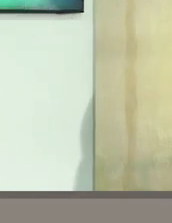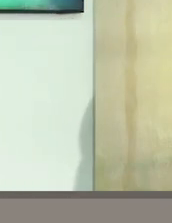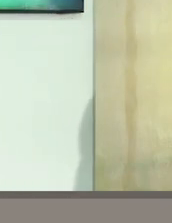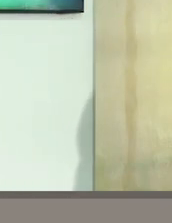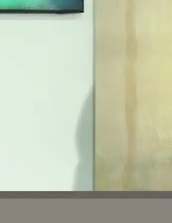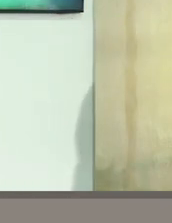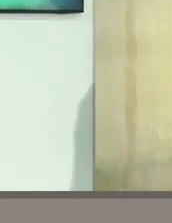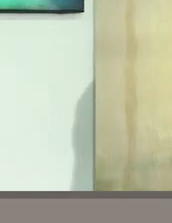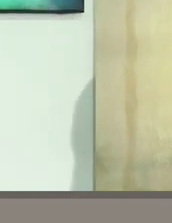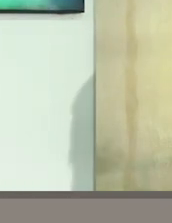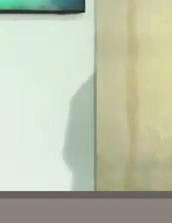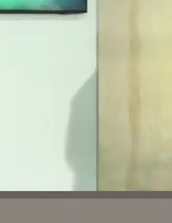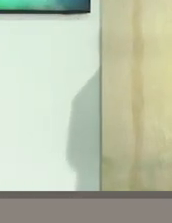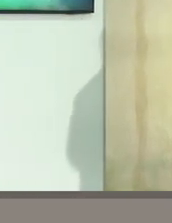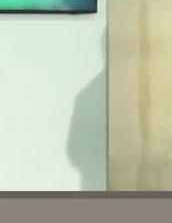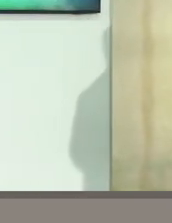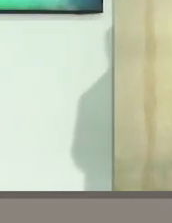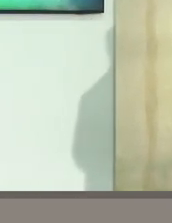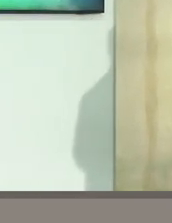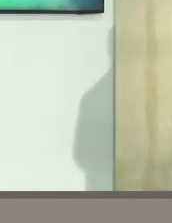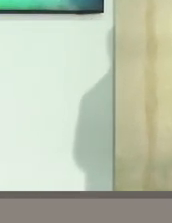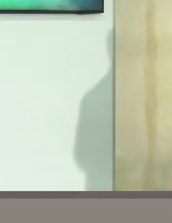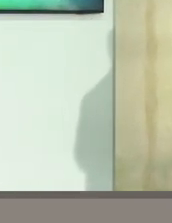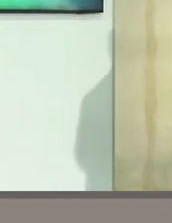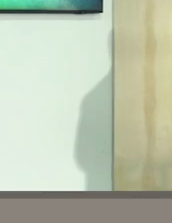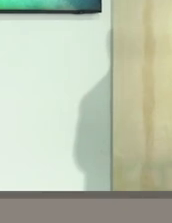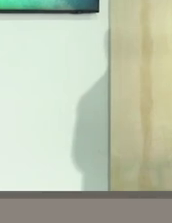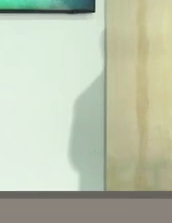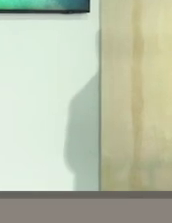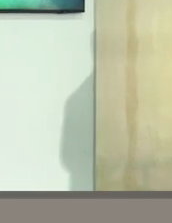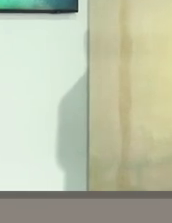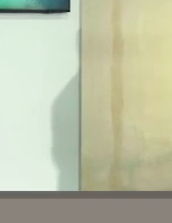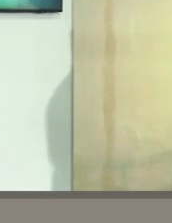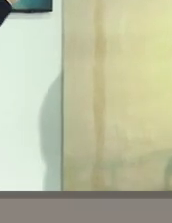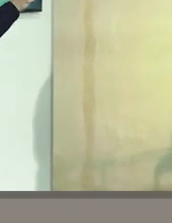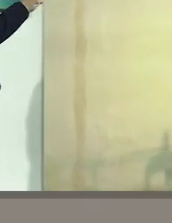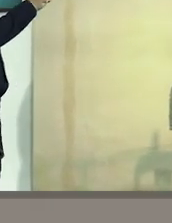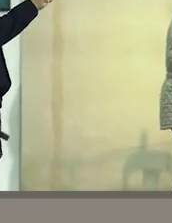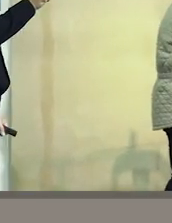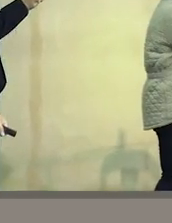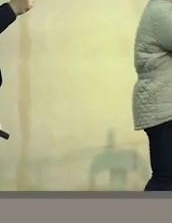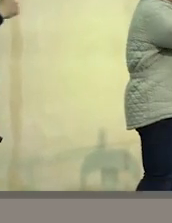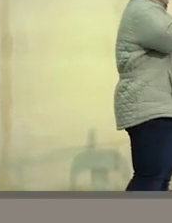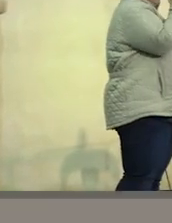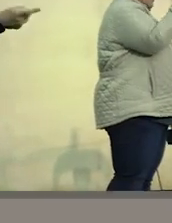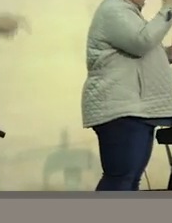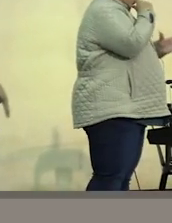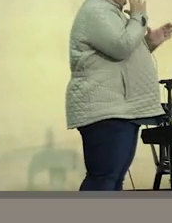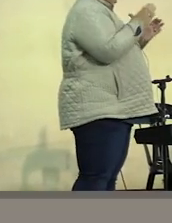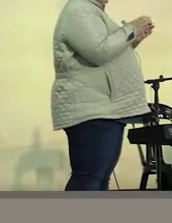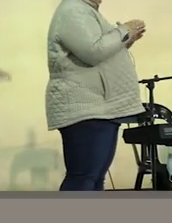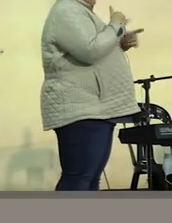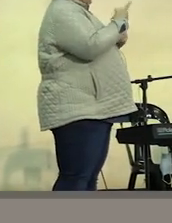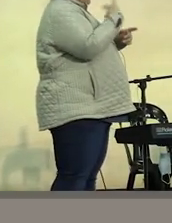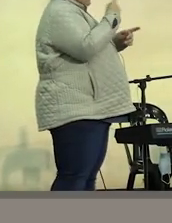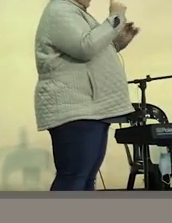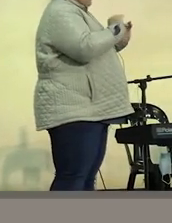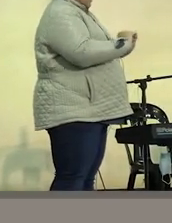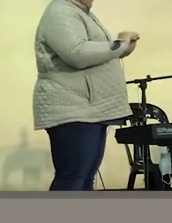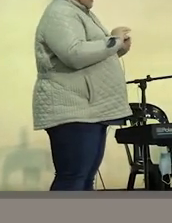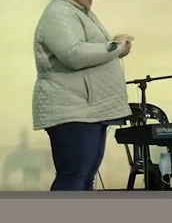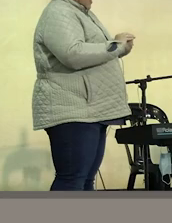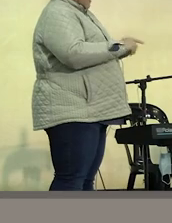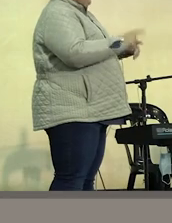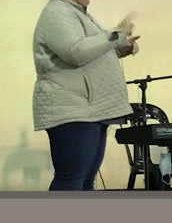by julle, ek weet ek herhaal dit nou, maar Liesel het ook gesê, is net een generasie, net een generasie. As ek en jy ons kinders nie gaan leer, nie gaan hulle verlore